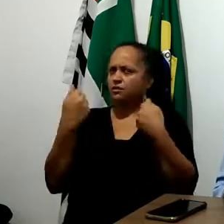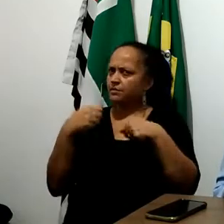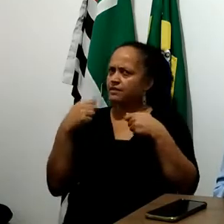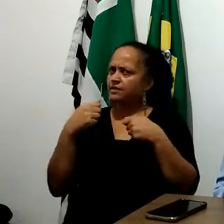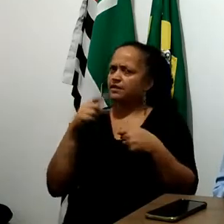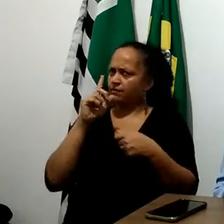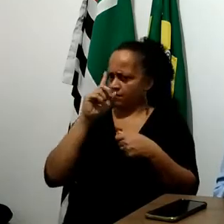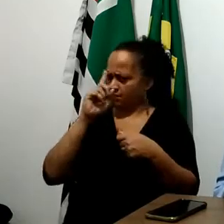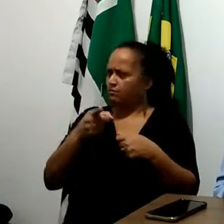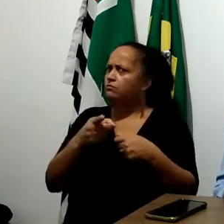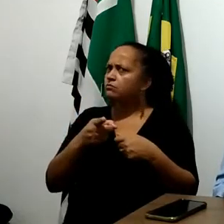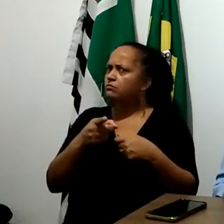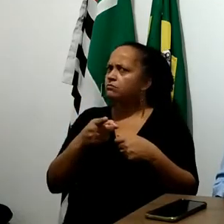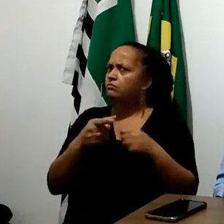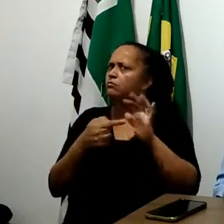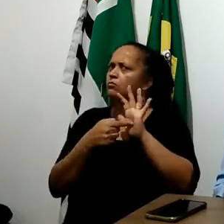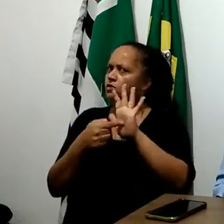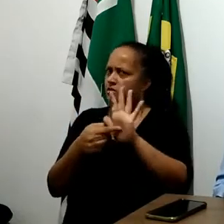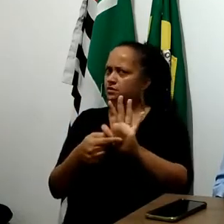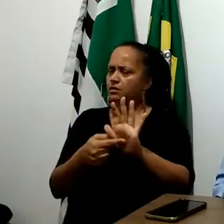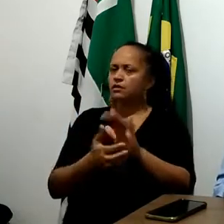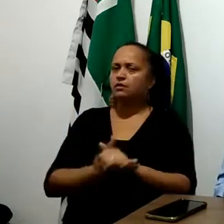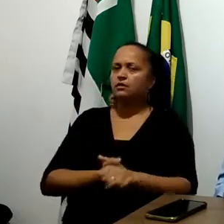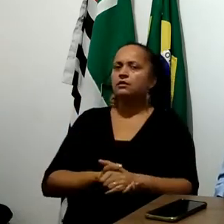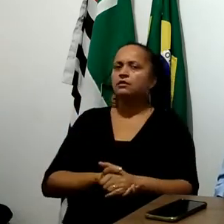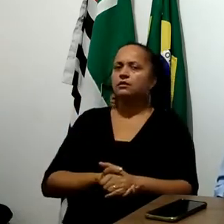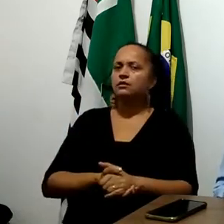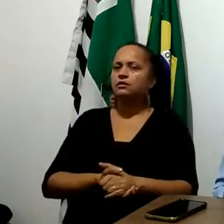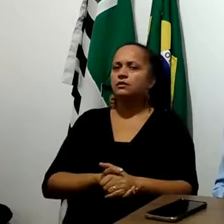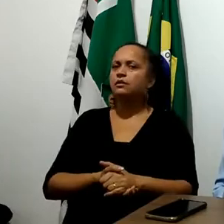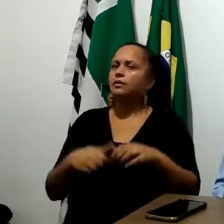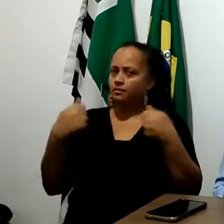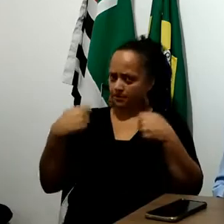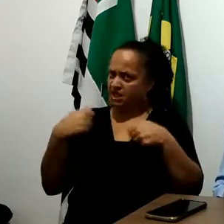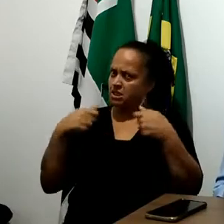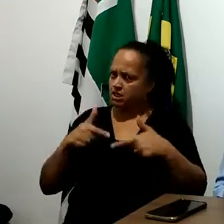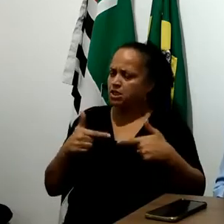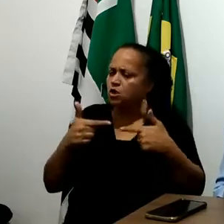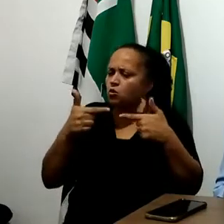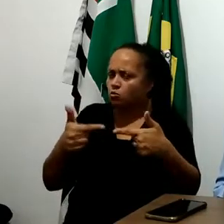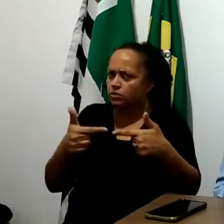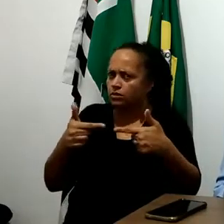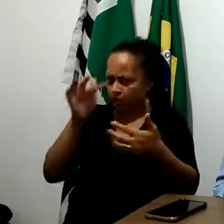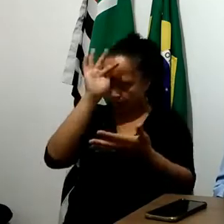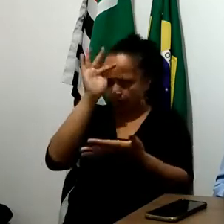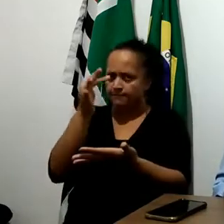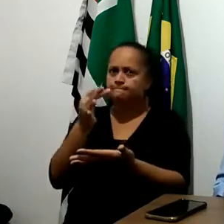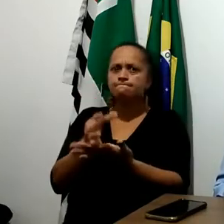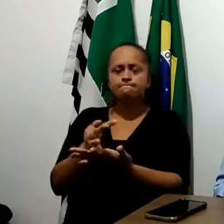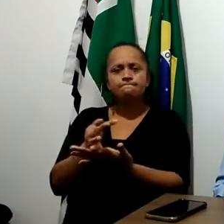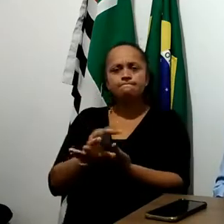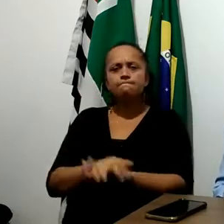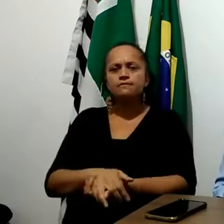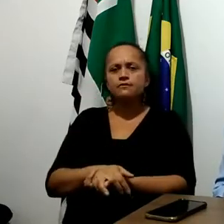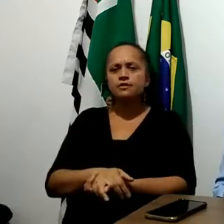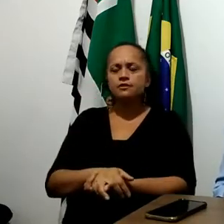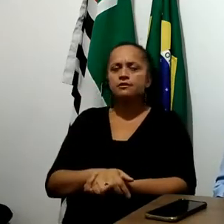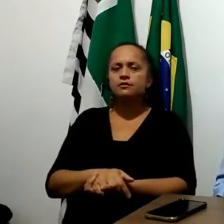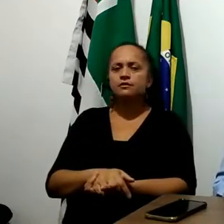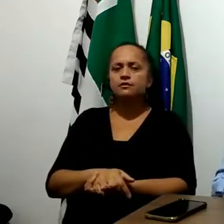uma exortação, amados, a batalhardes diligentemente pela fé que, de uma vez